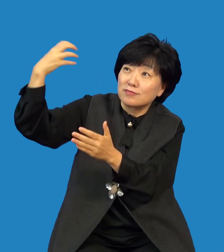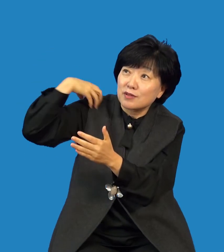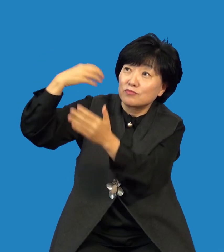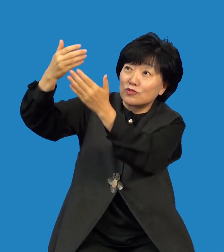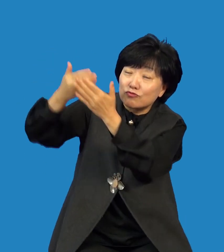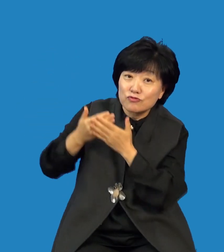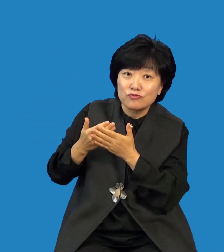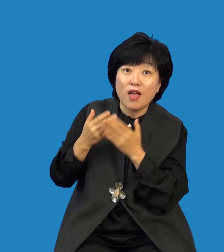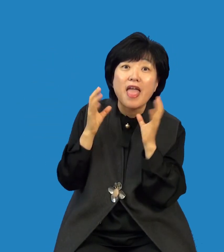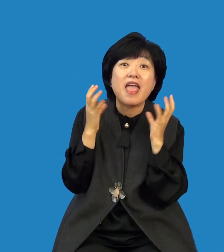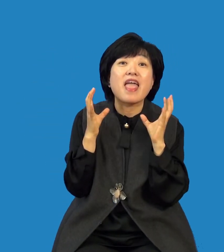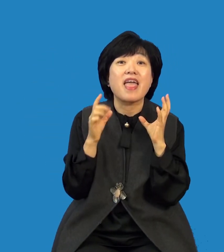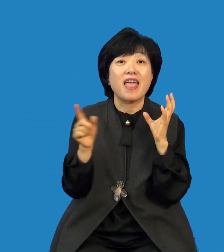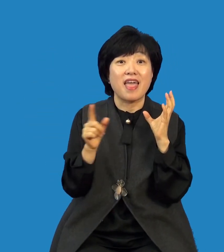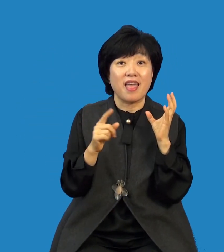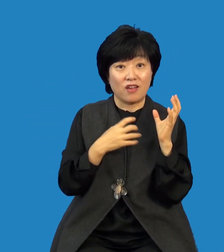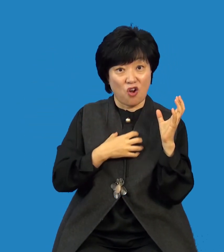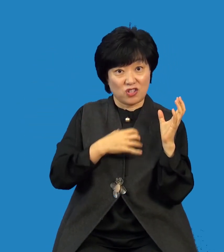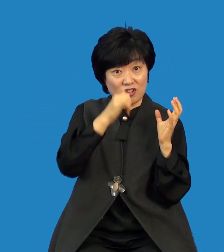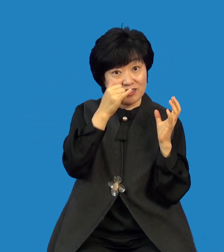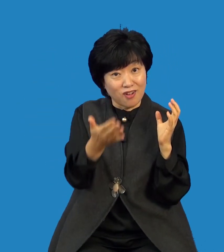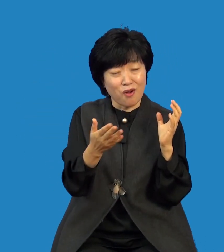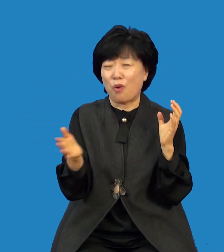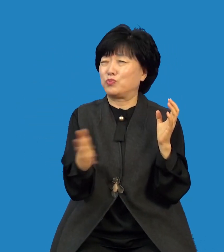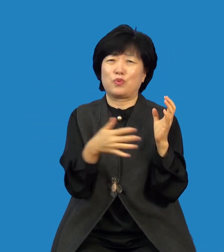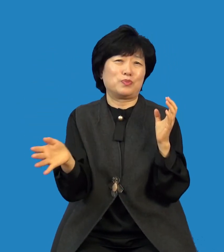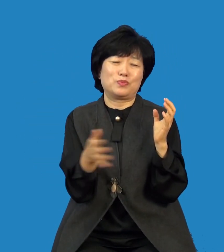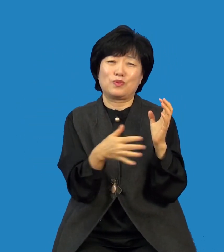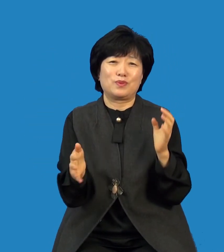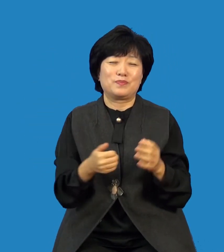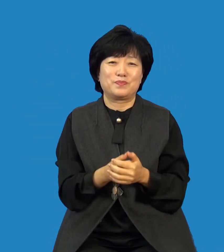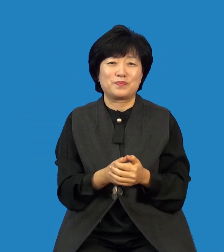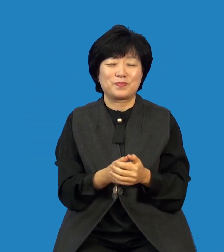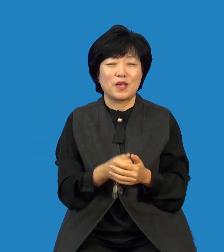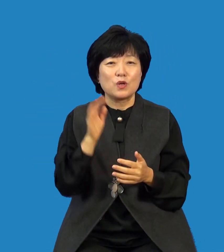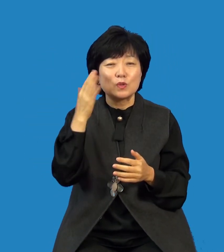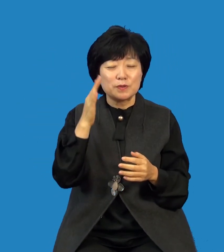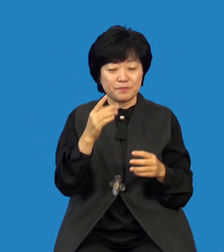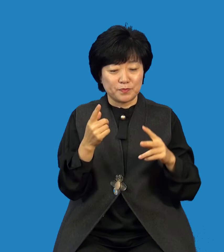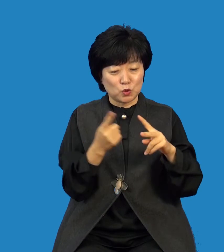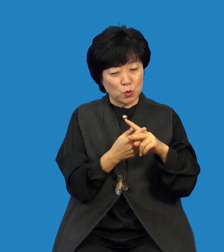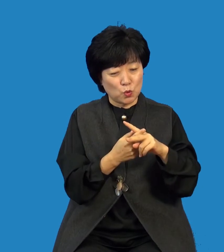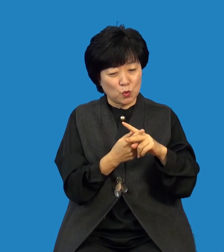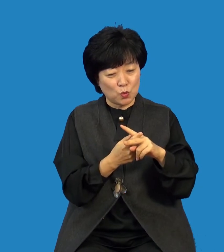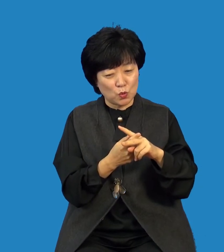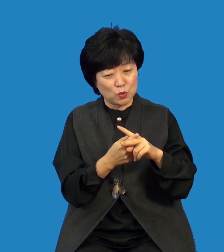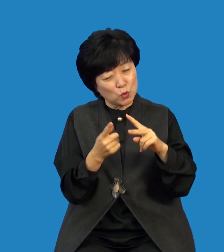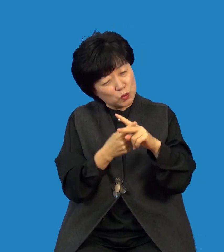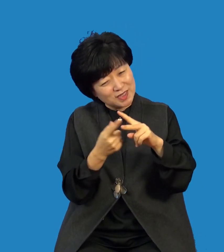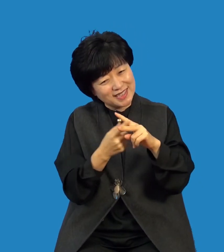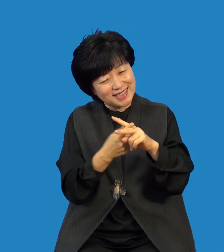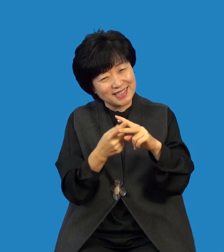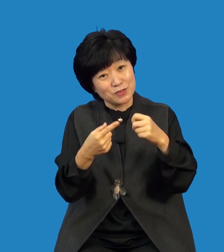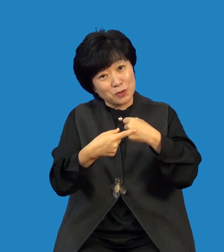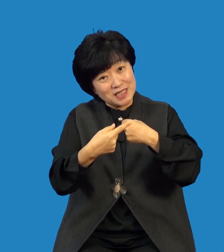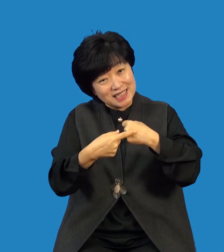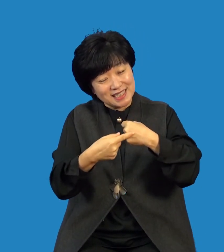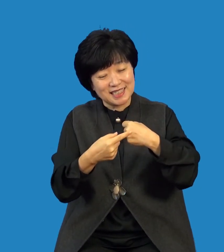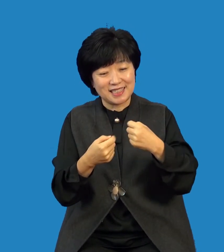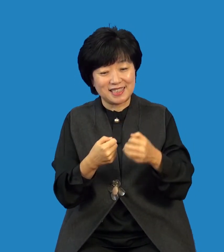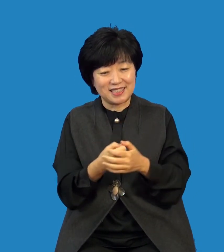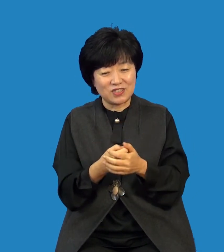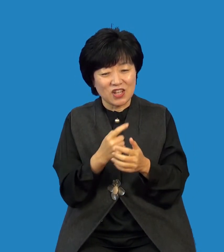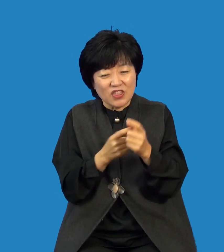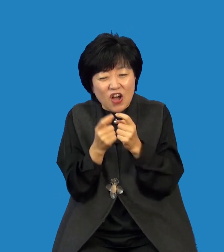그러니까 철들기 전에 아이들 말이에요. 중고등학생은 잘 모르겠지만 중고등학생도 비슷하긴 한데, 요즘은 하여간 초딩들 아니면 더